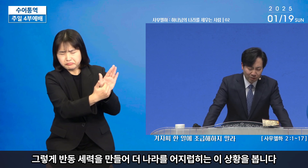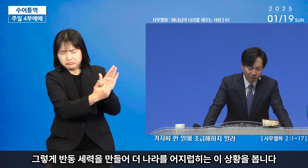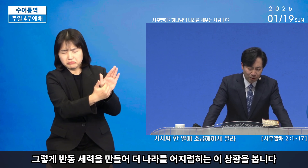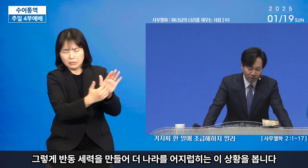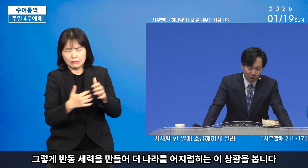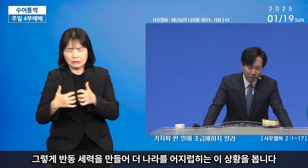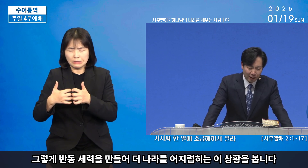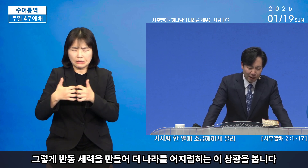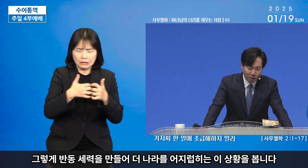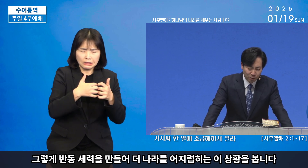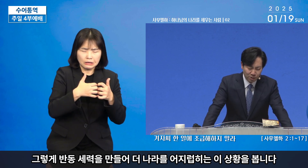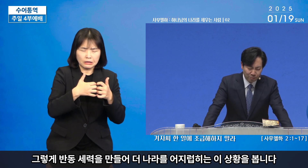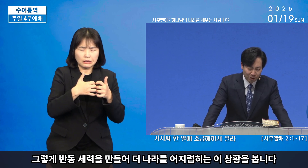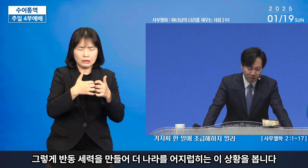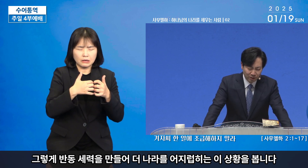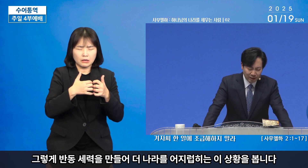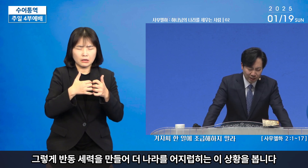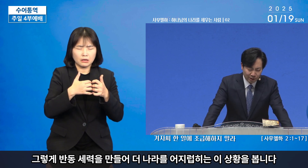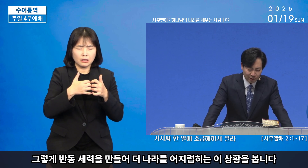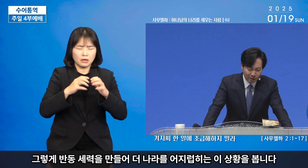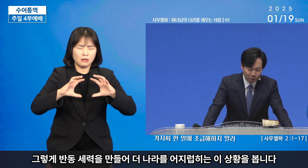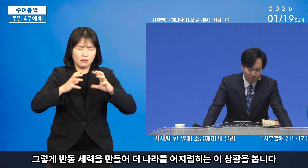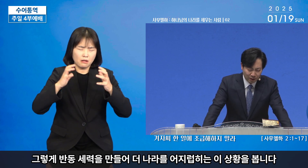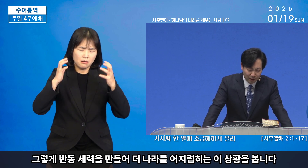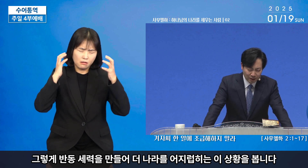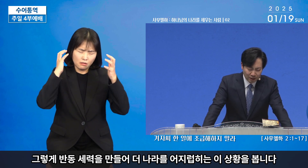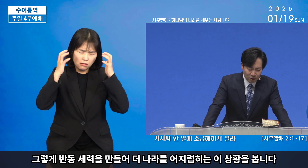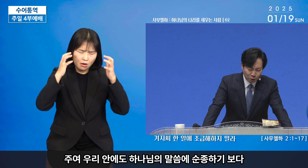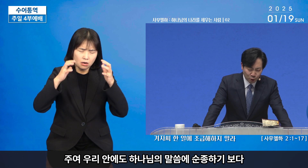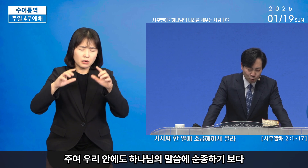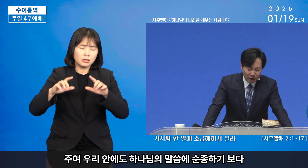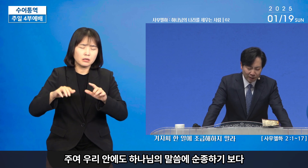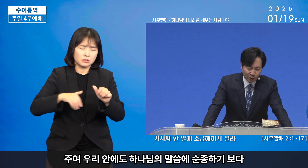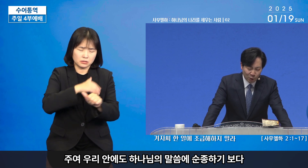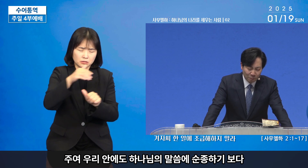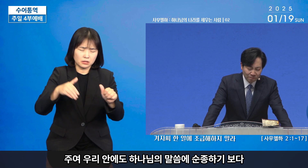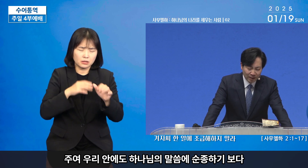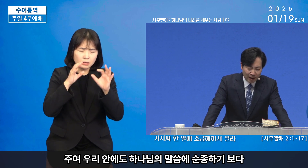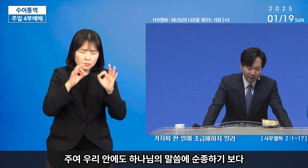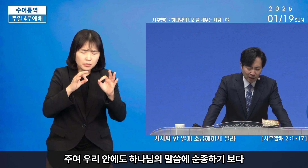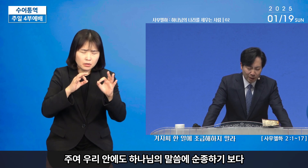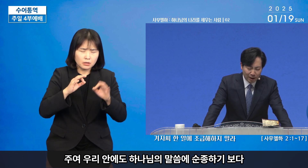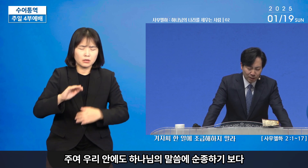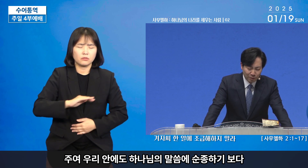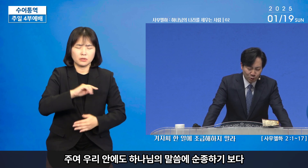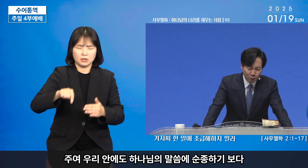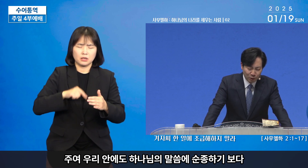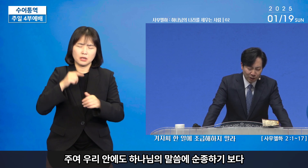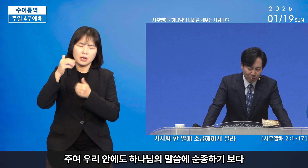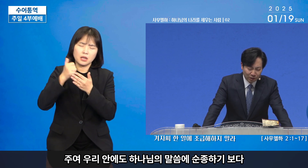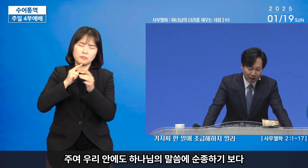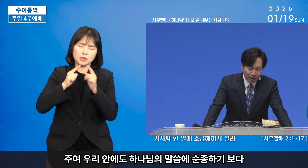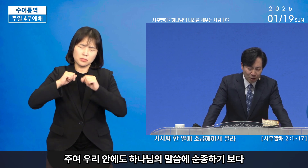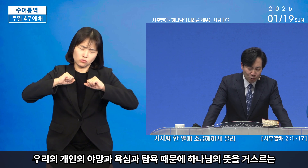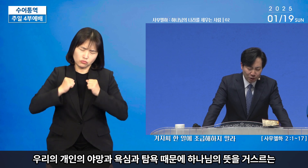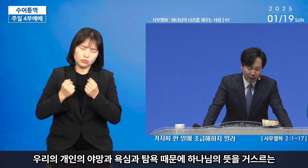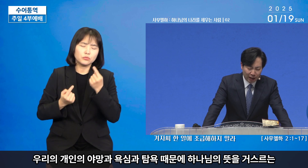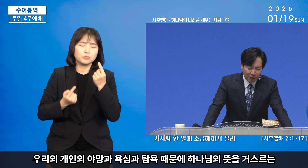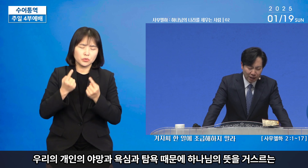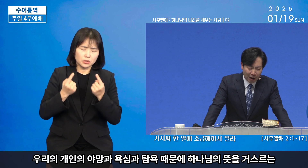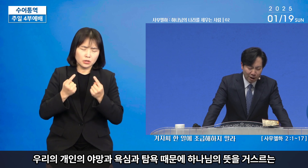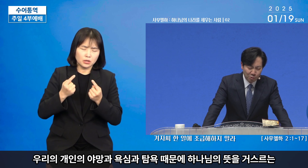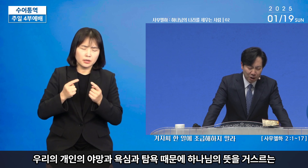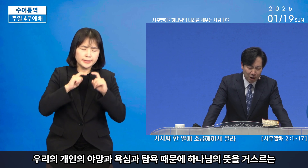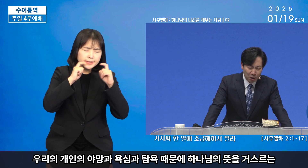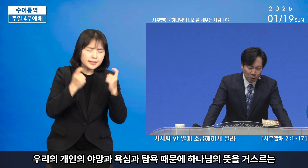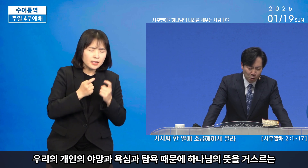세력을 만들어 더 나라를 어지럽히는 이 상황을 봅니다. 주여, 우리 안에도 하나님의 말씀에 순종하기보다 우리의